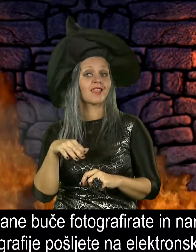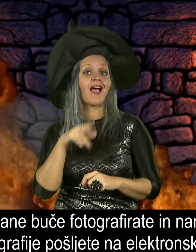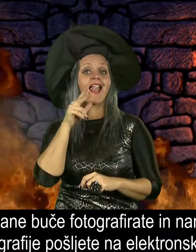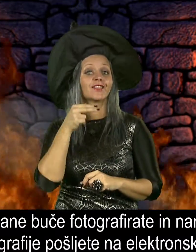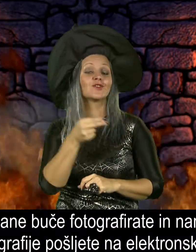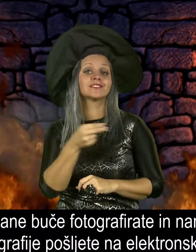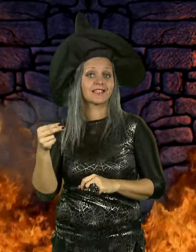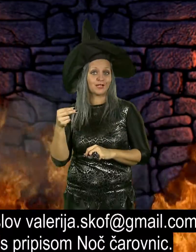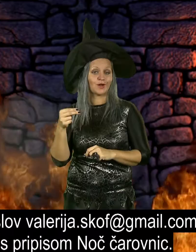naslov